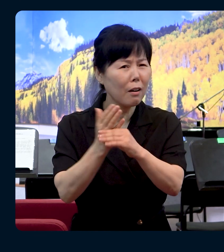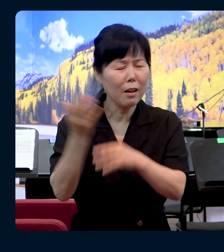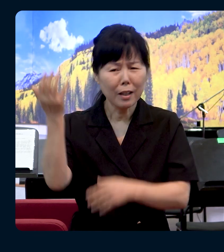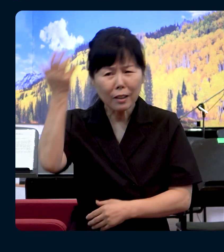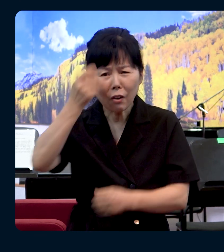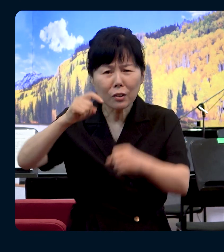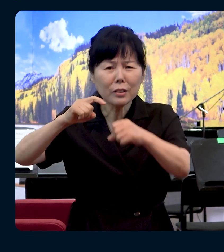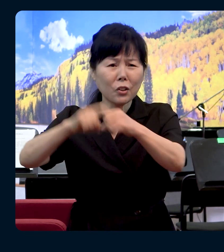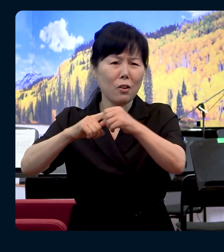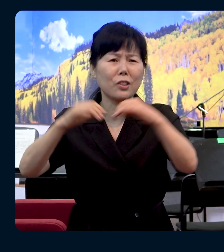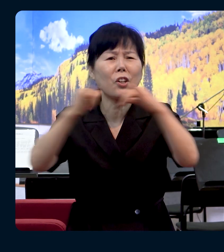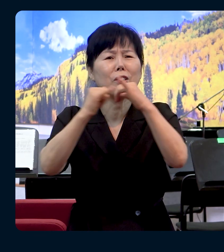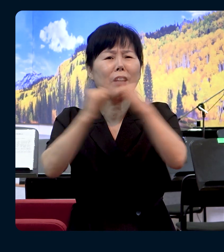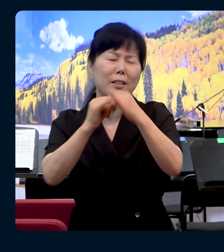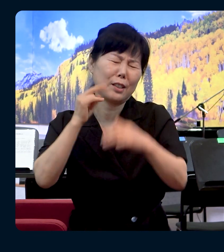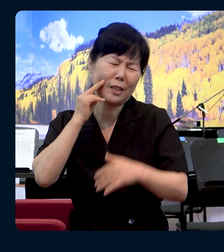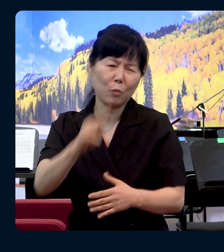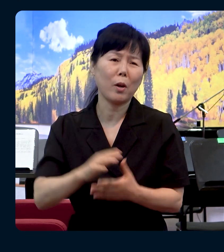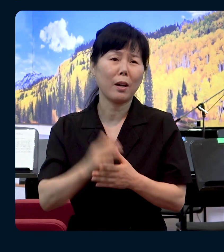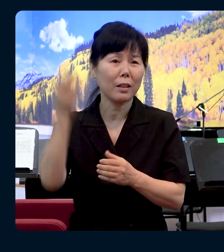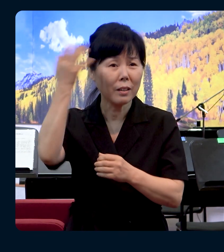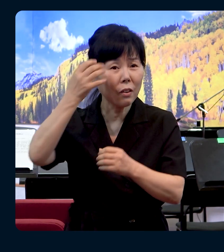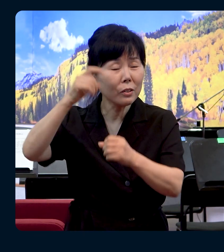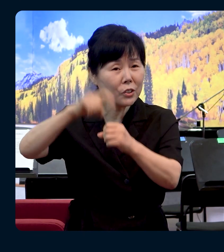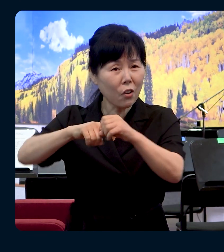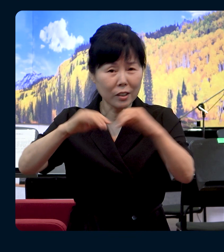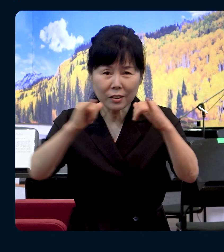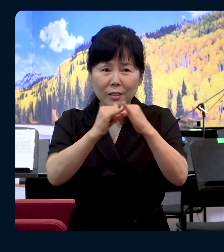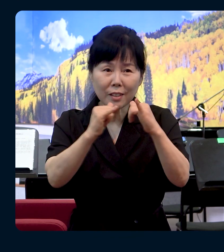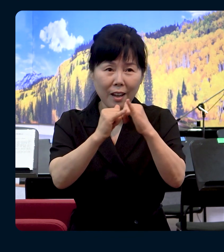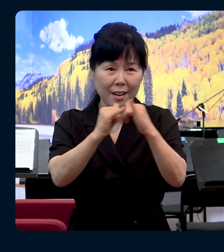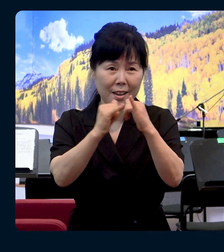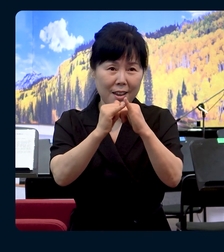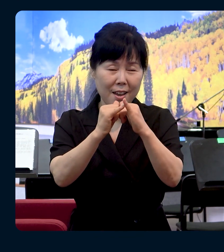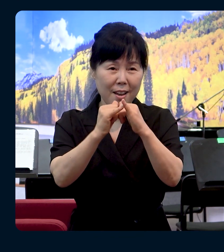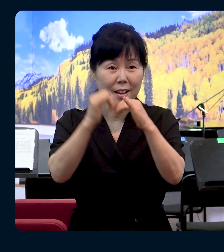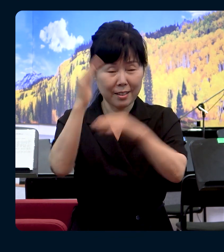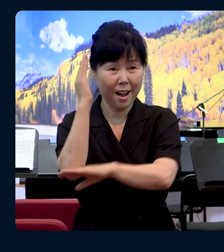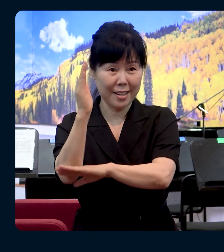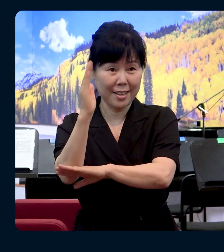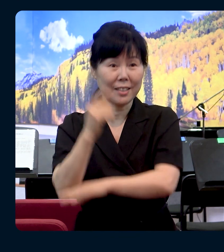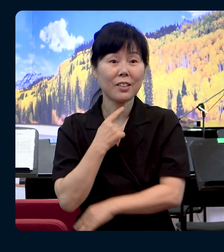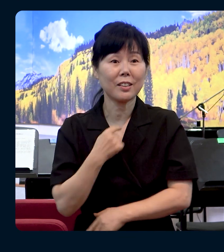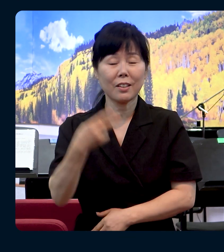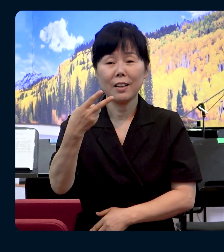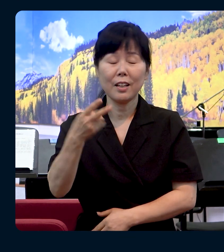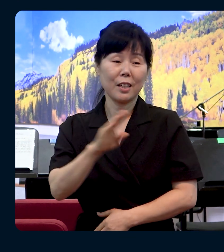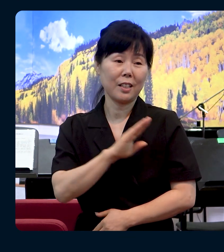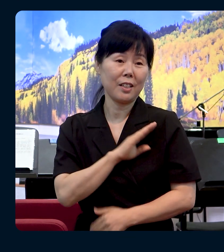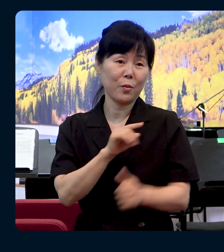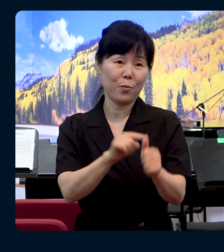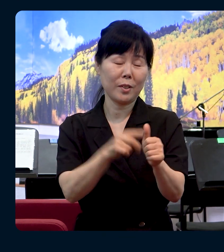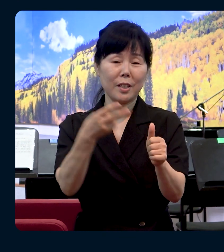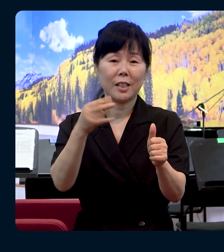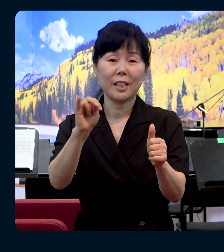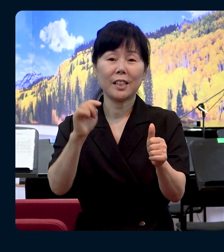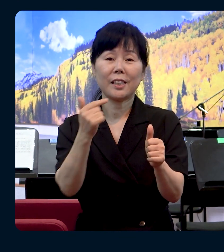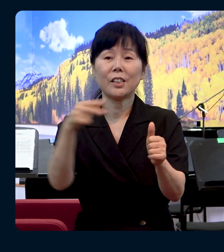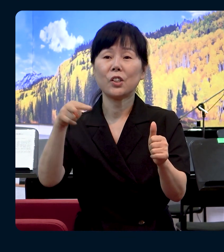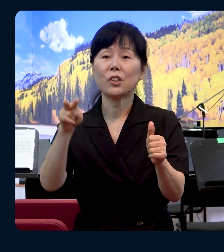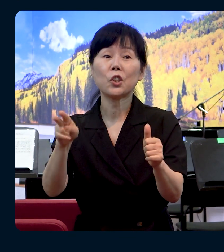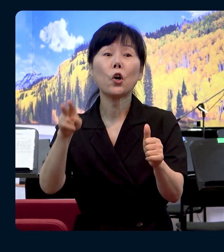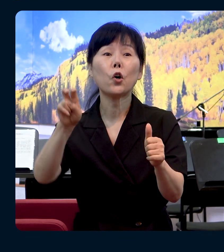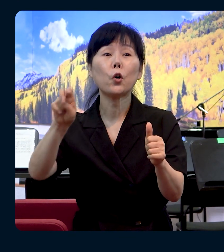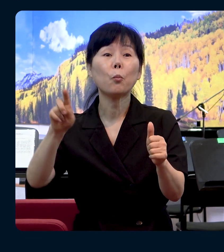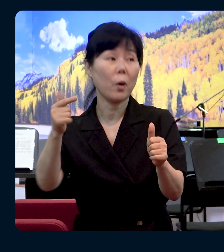했습니다. 그때 영적 전쟁이라는 강의가 한 주간 있었는데, 누가 강의냐면 딘 셜몬이라고 하는 영적 전쟁